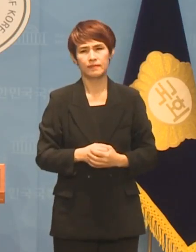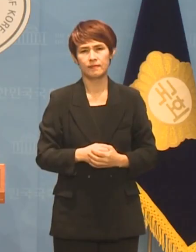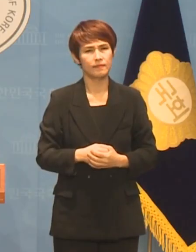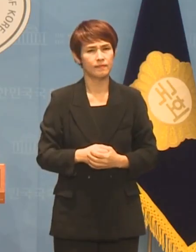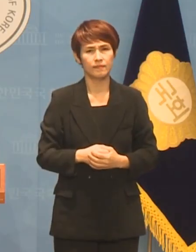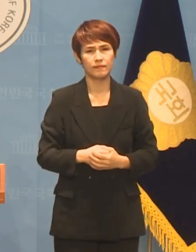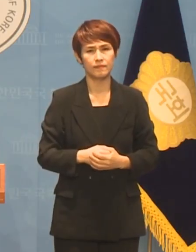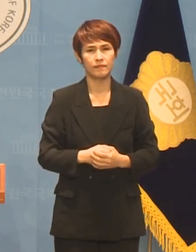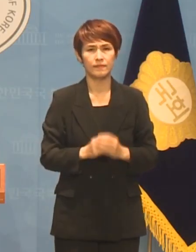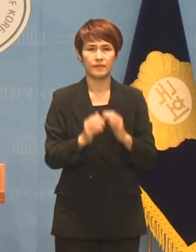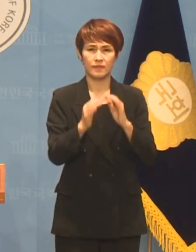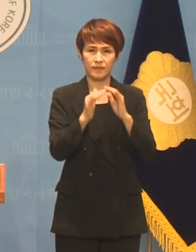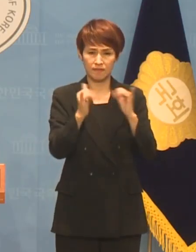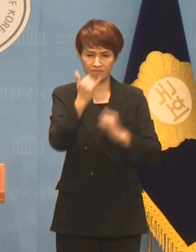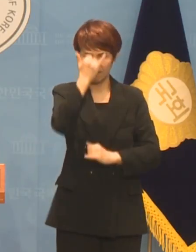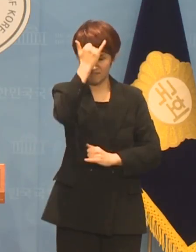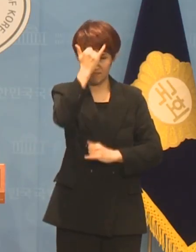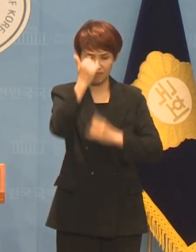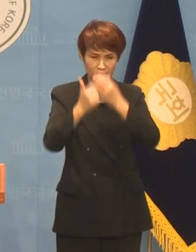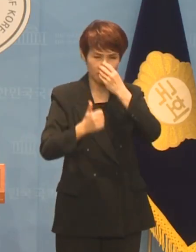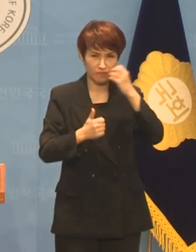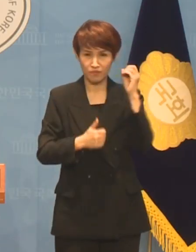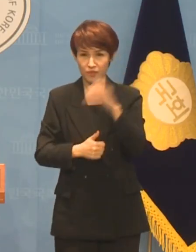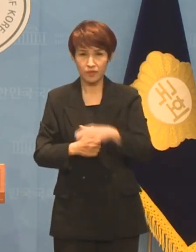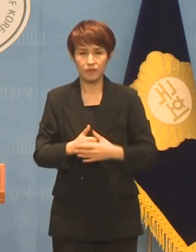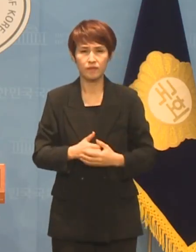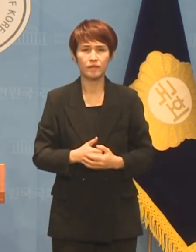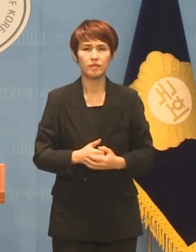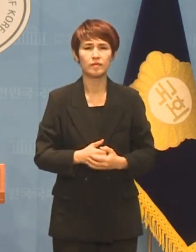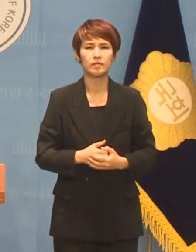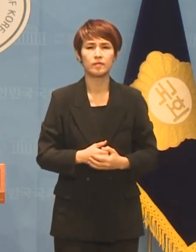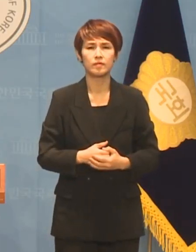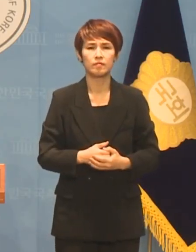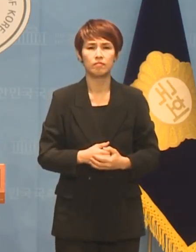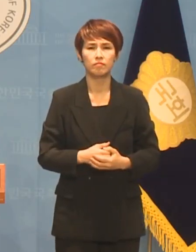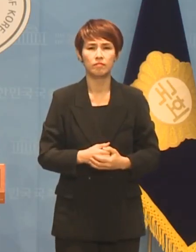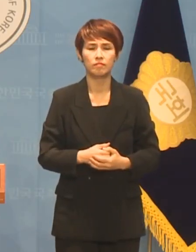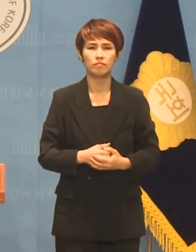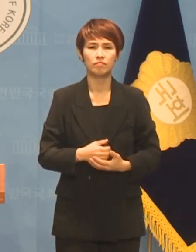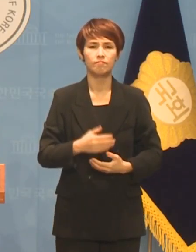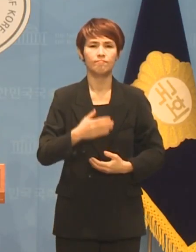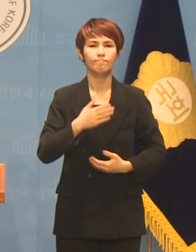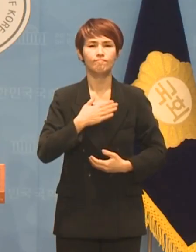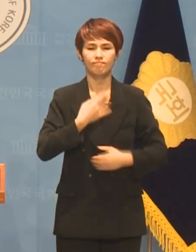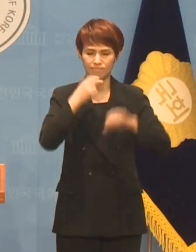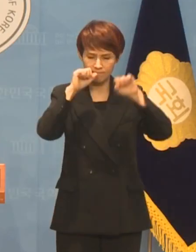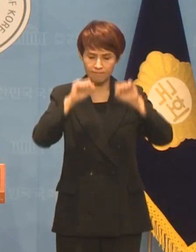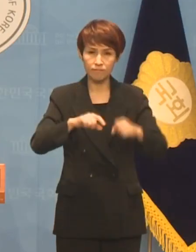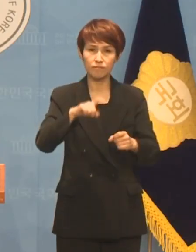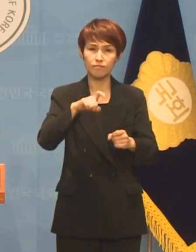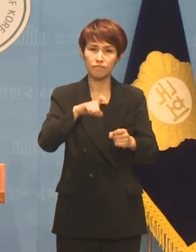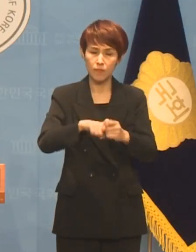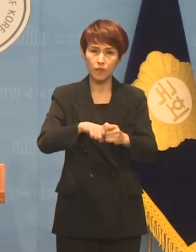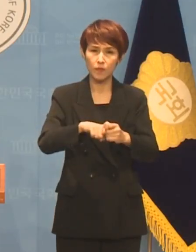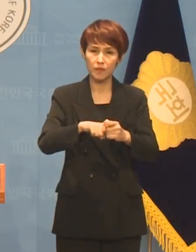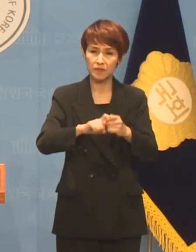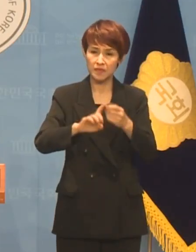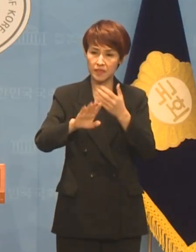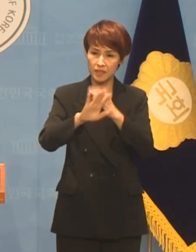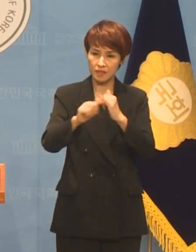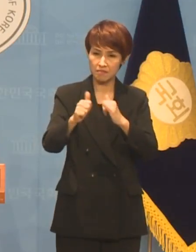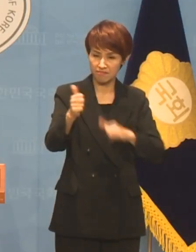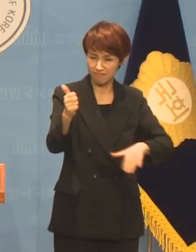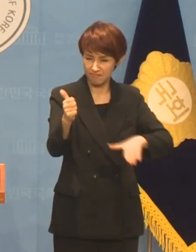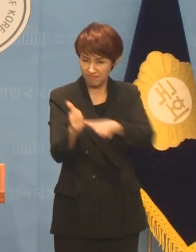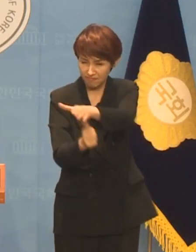최소한의 인간적 도의마저 내팽개친 채 오로지 자신이 살기 위해 타인의 삶을